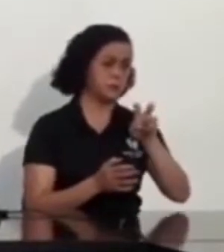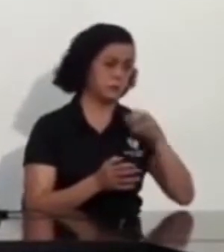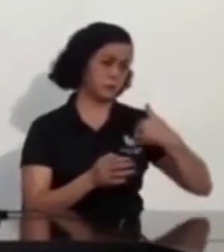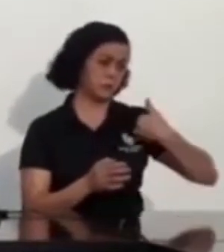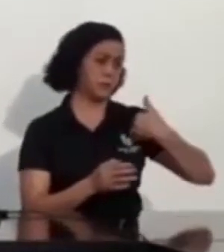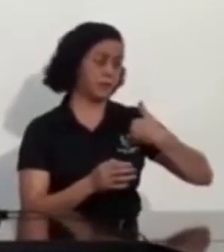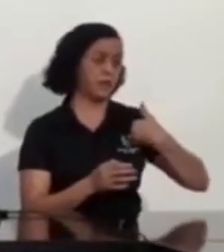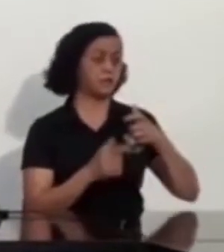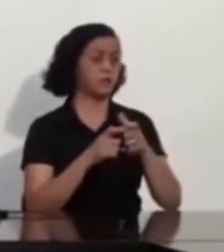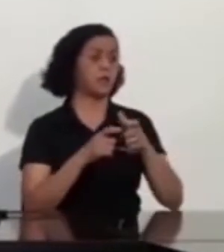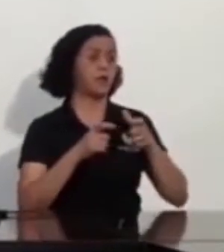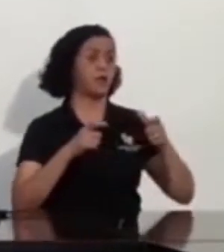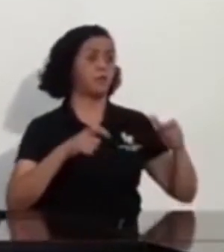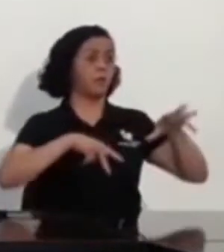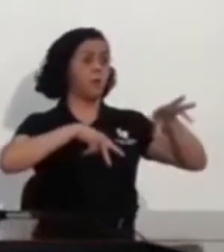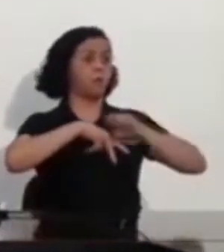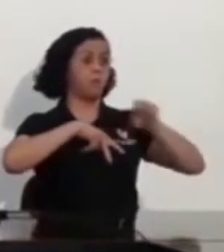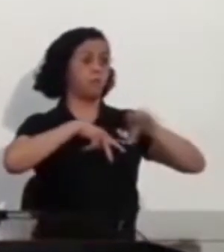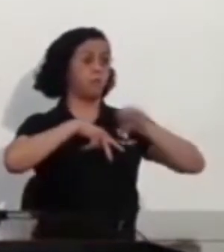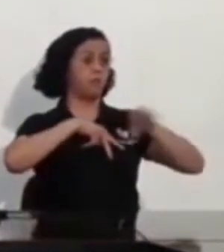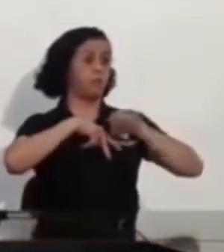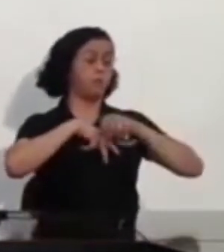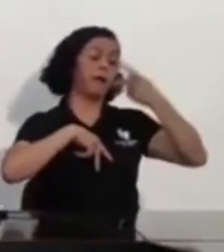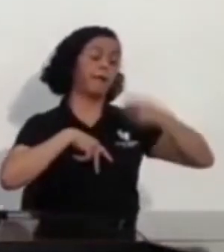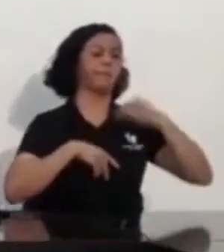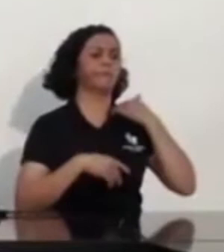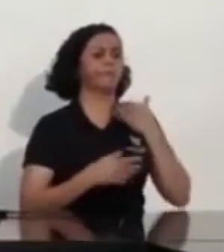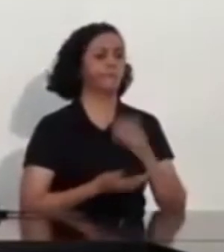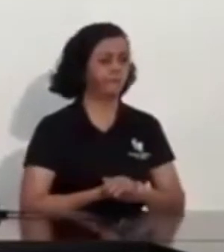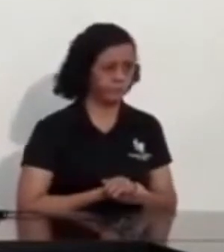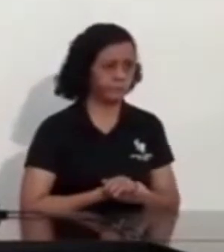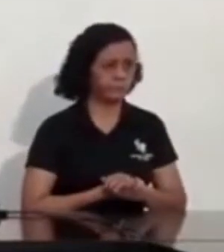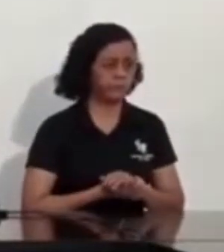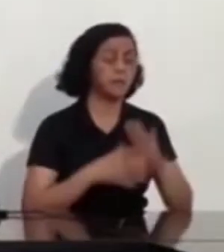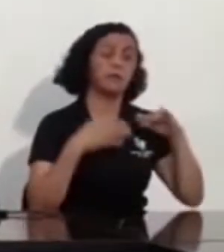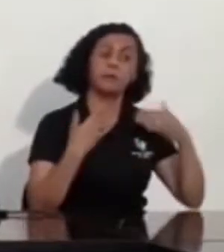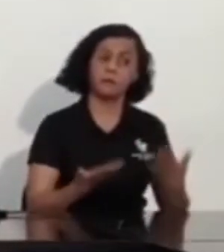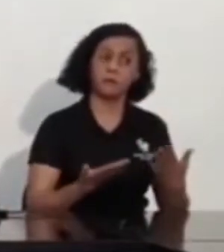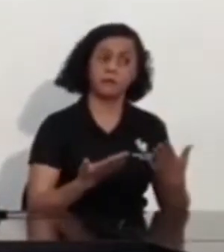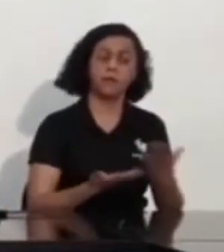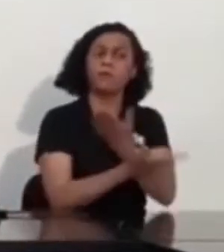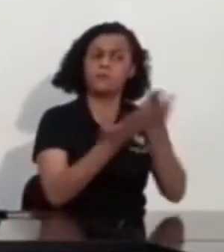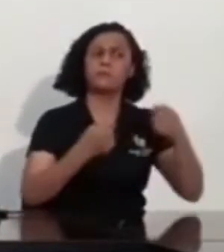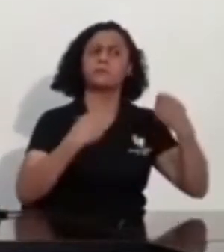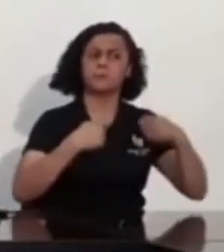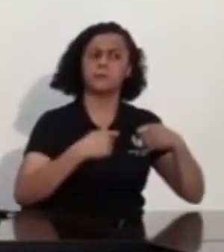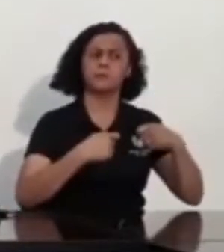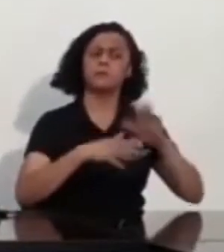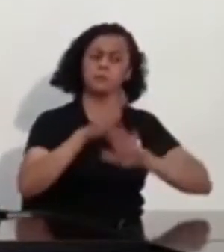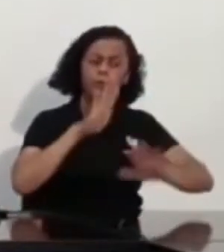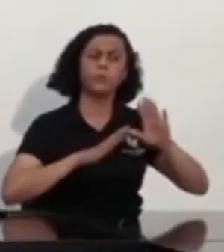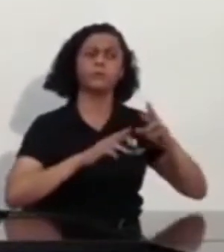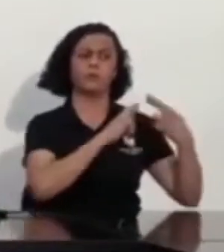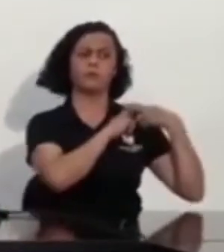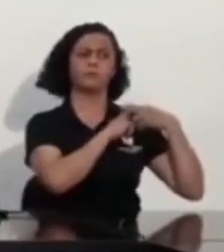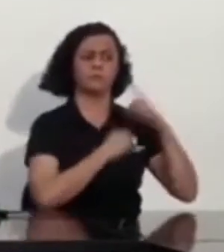dos números de casos aqui em Juiz de Fora. Então se preservem. A gente sabe que nessa faixa